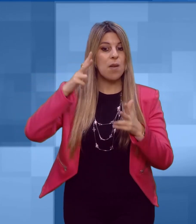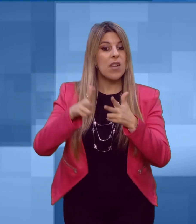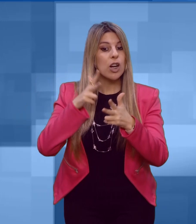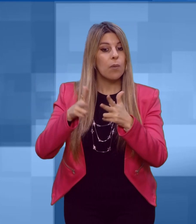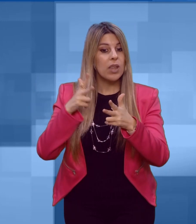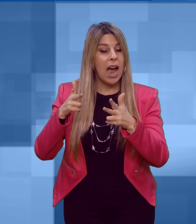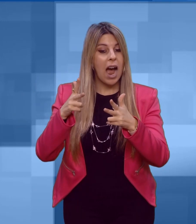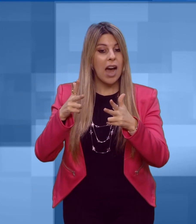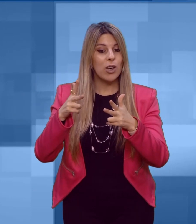di euro.